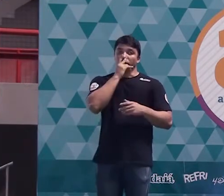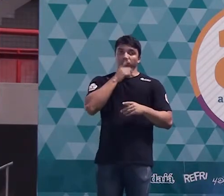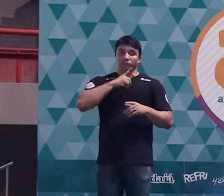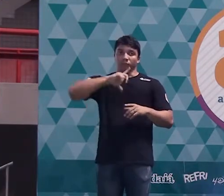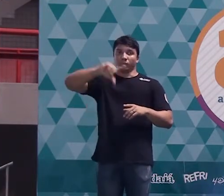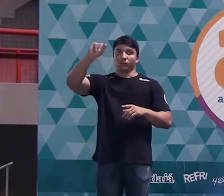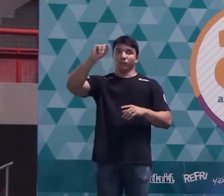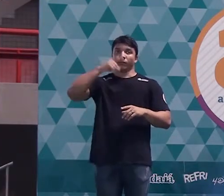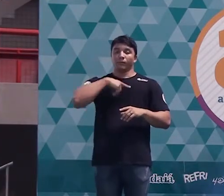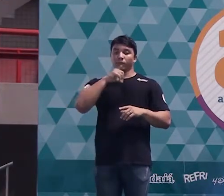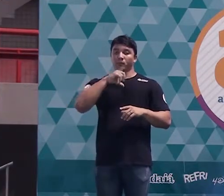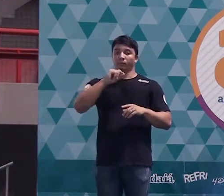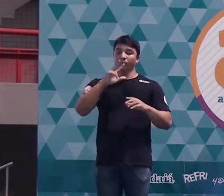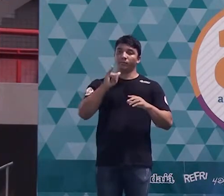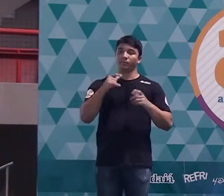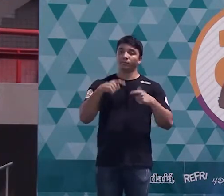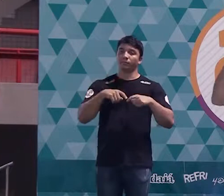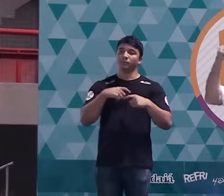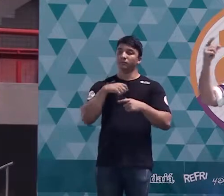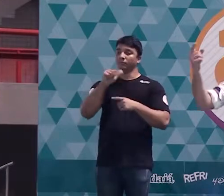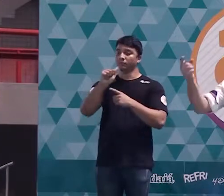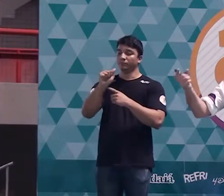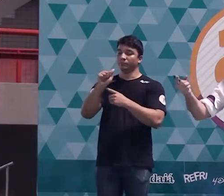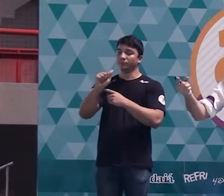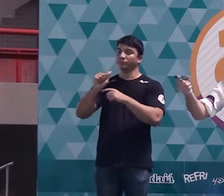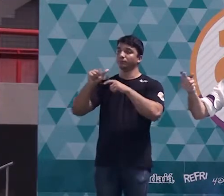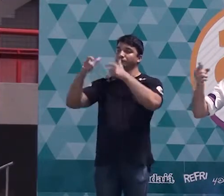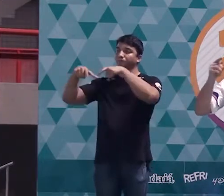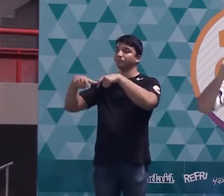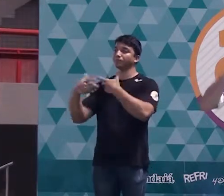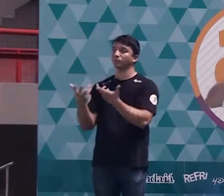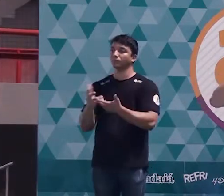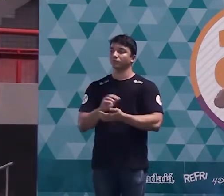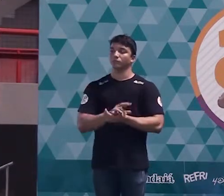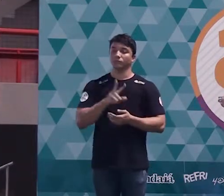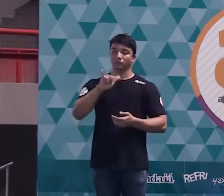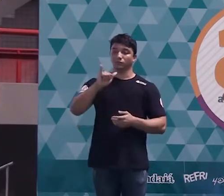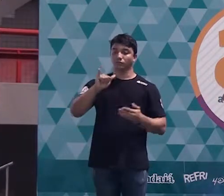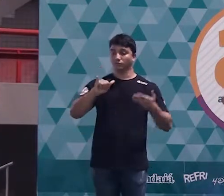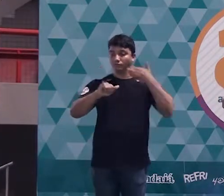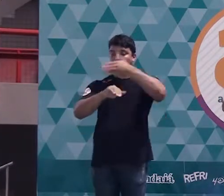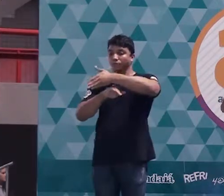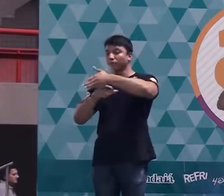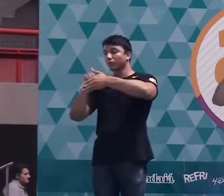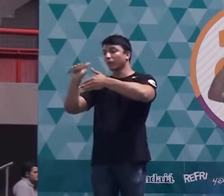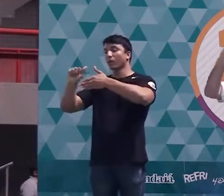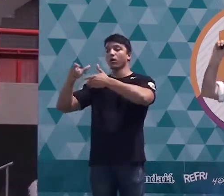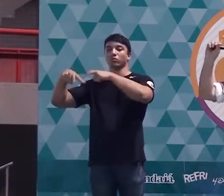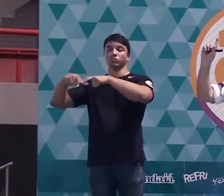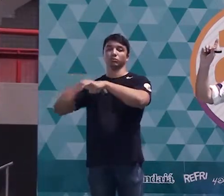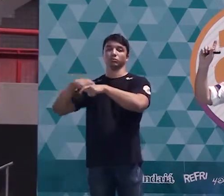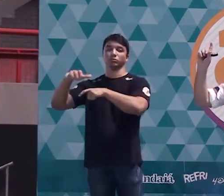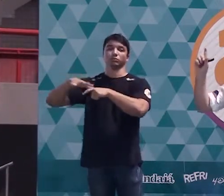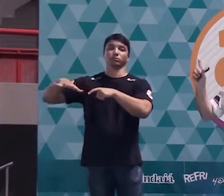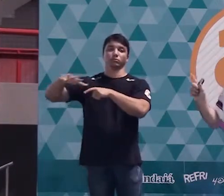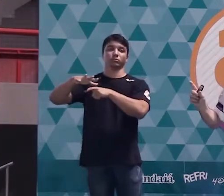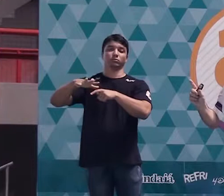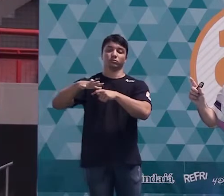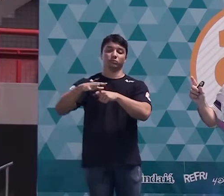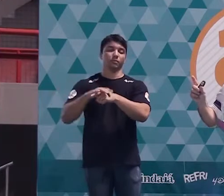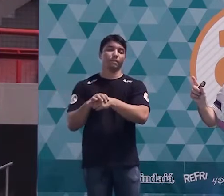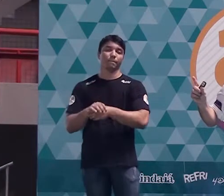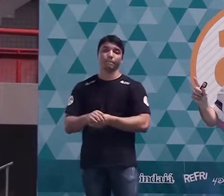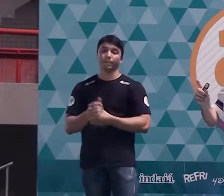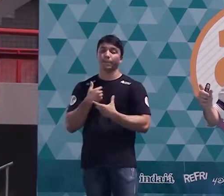daqui, vocês vão a algum lugar. Quem vai a algum